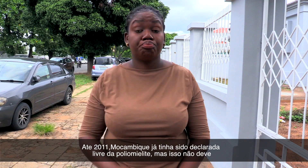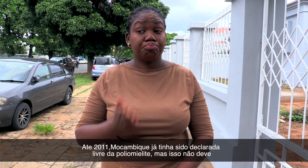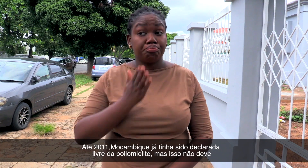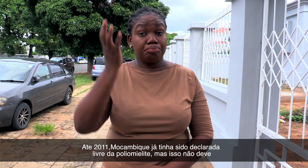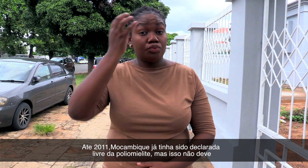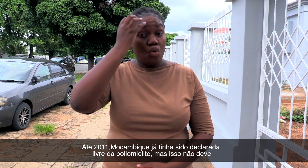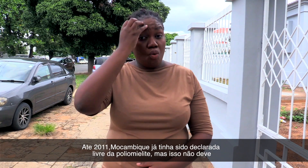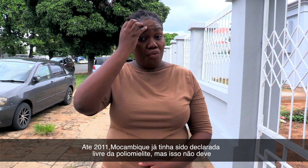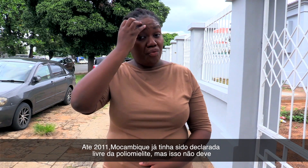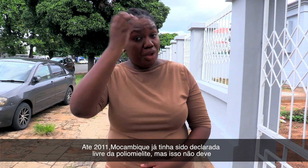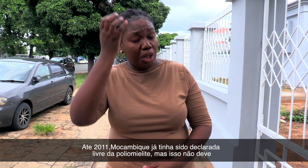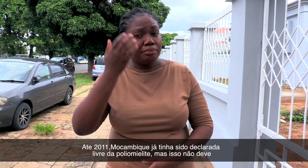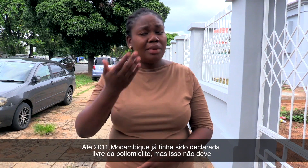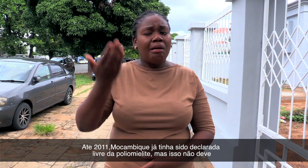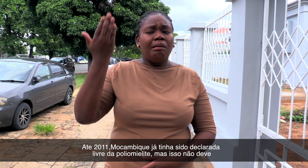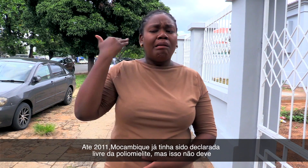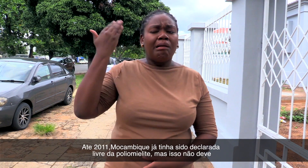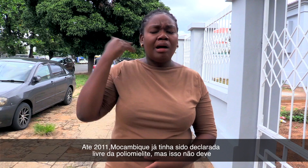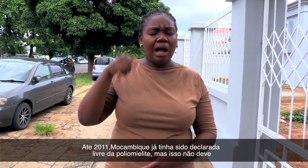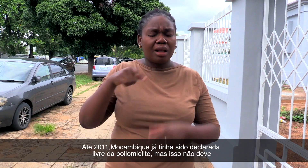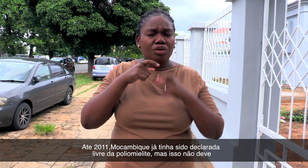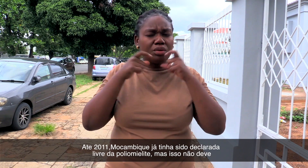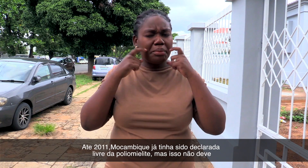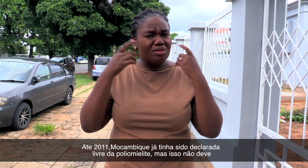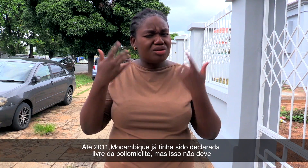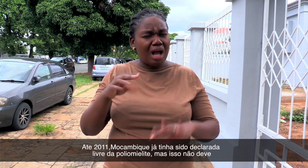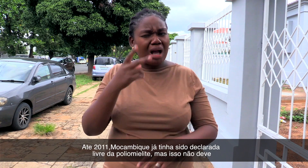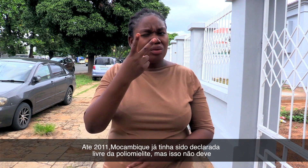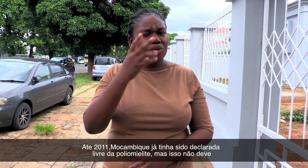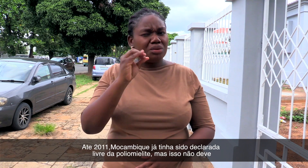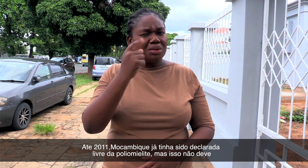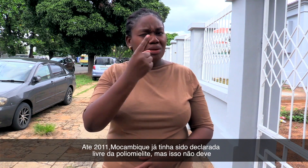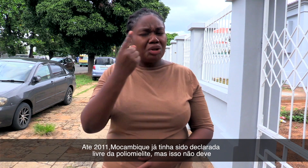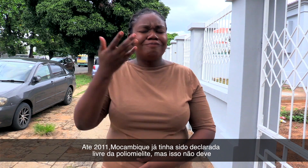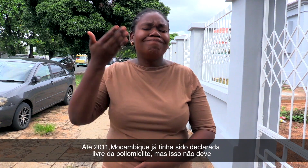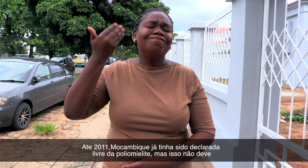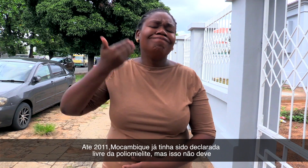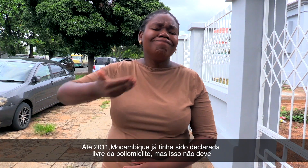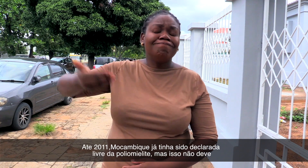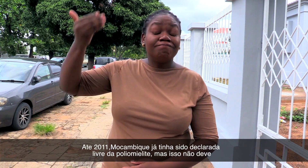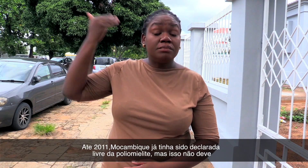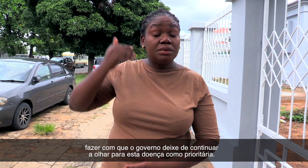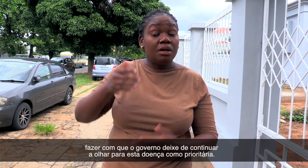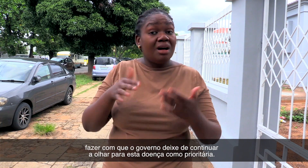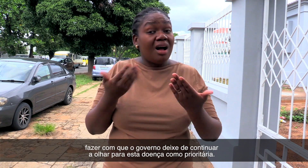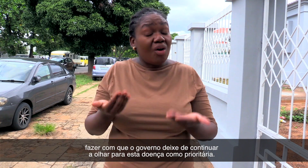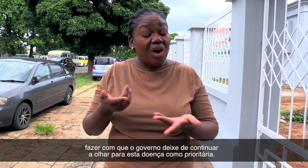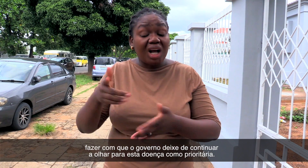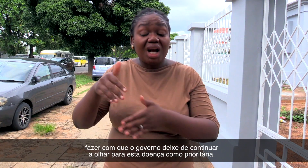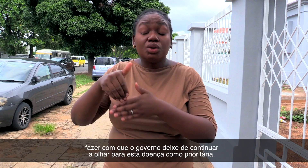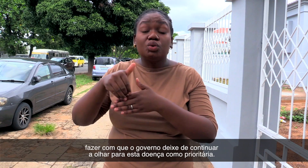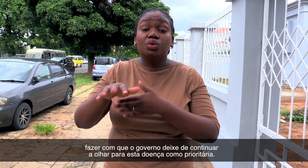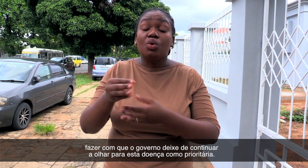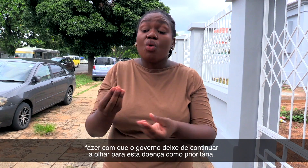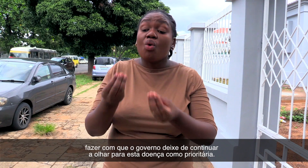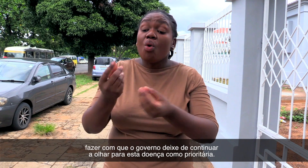Até 2011, Moçambique tinha sido declarada livre da poliomielite. Mas isso não deve fazer com que o